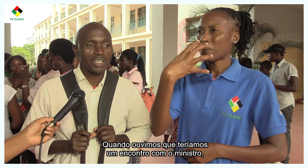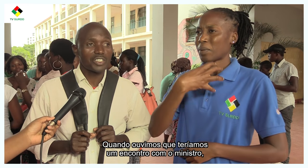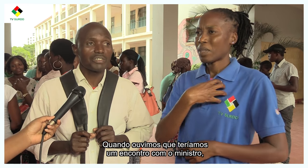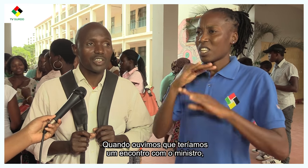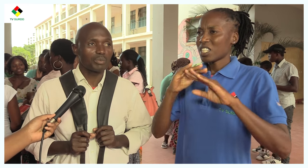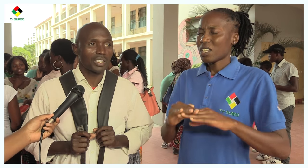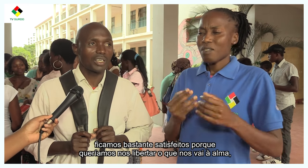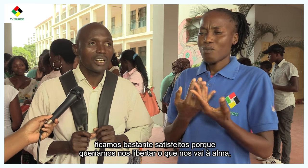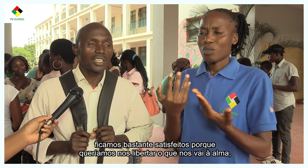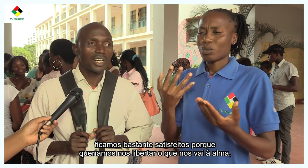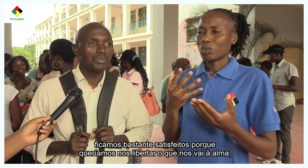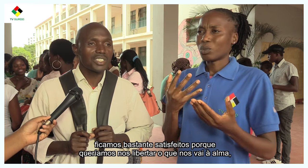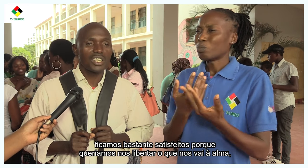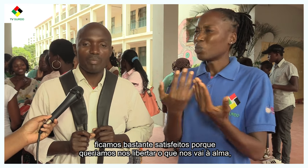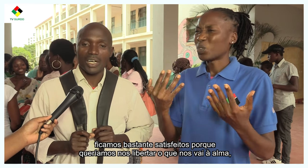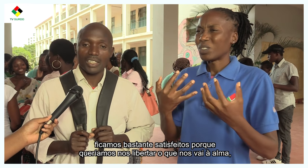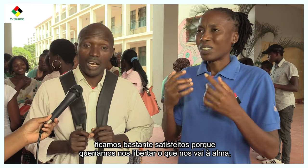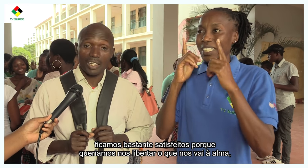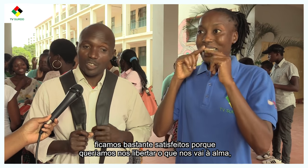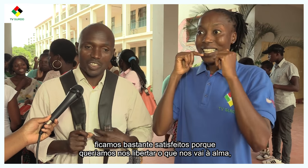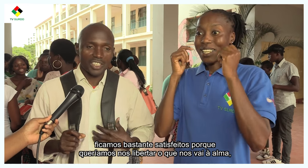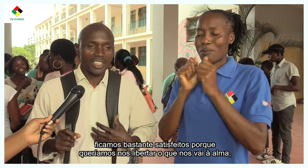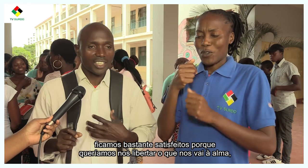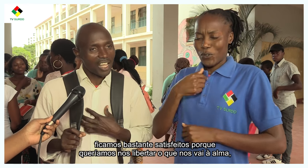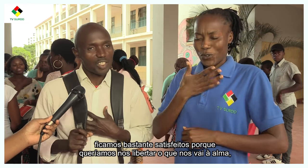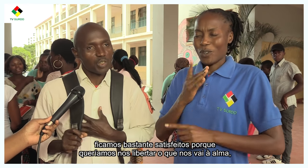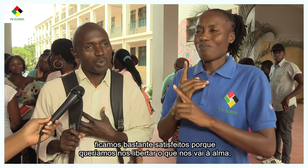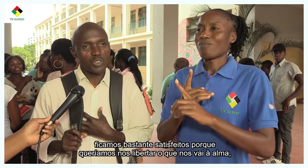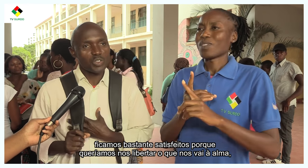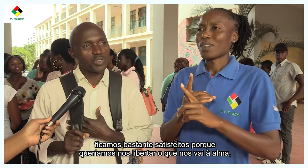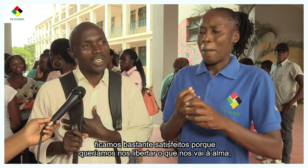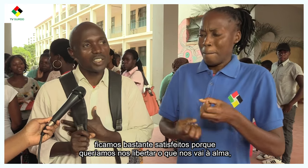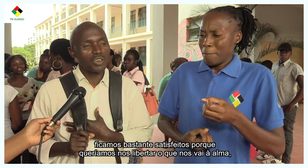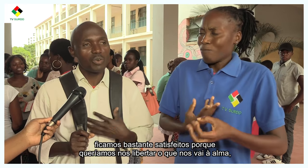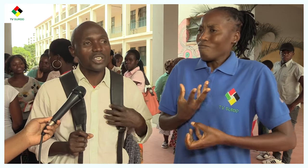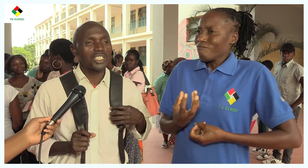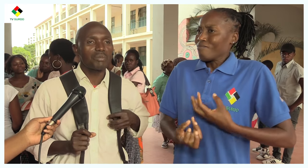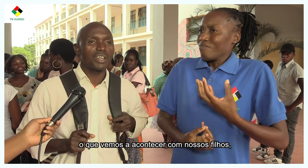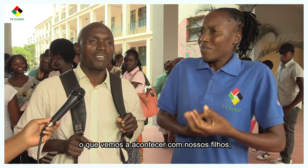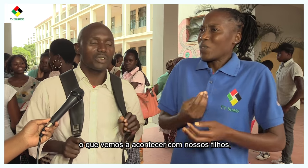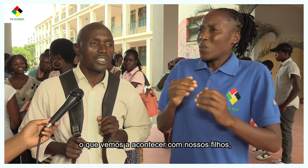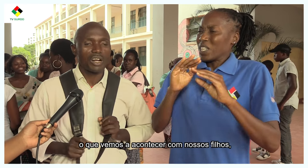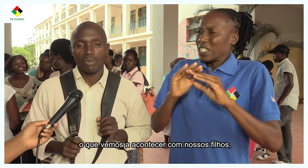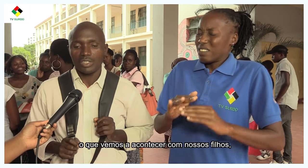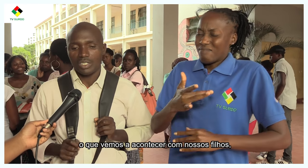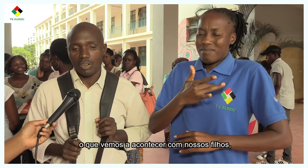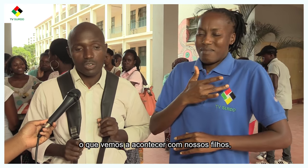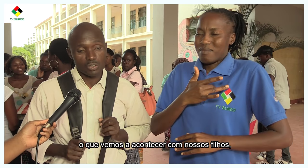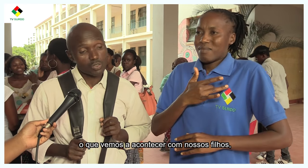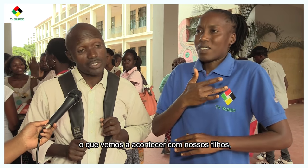satisfeitos porque queríamos se libertar daquilo que tem sobre o nosso dentro, o que estamos a ver, o que está a acontecer com os nossos